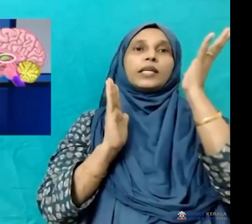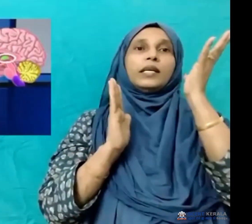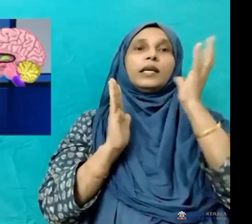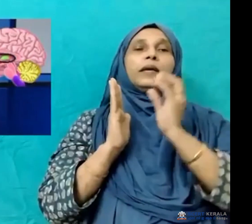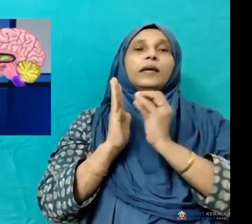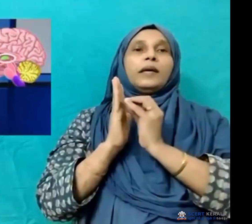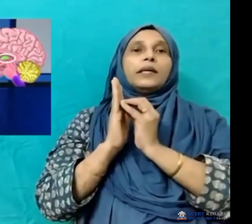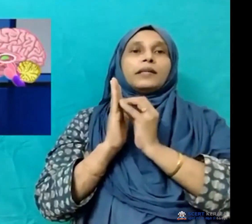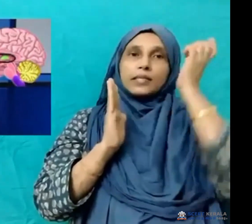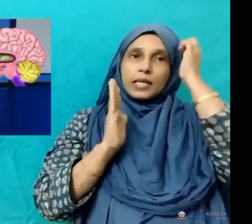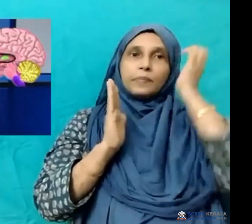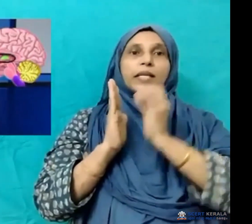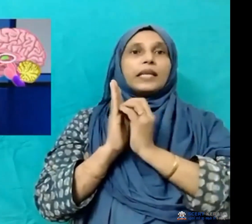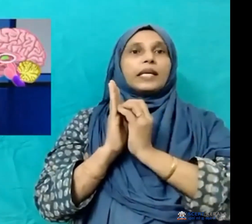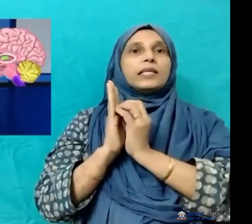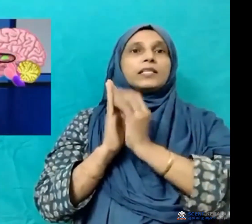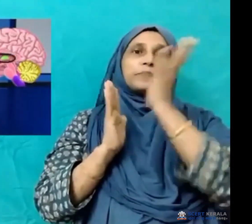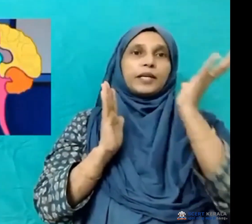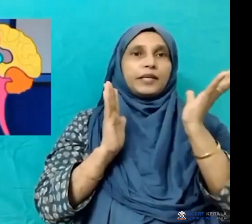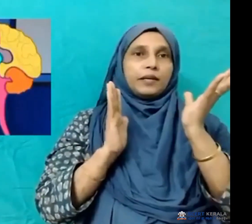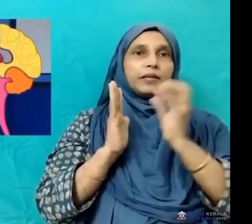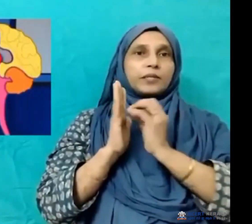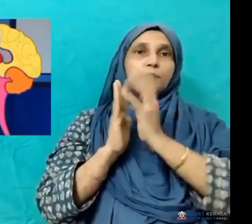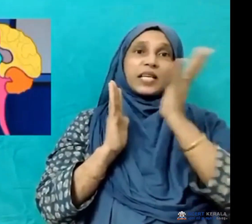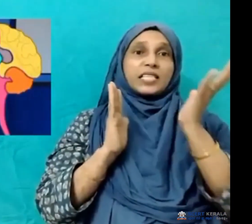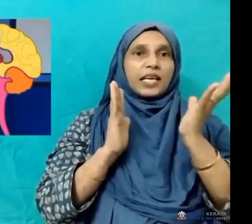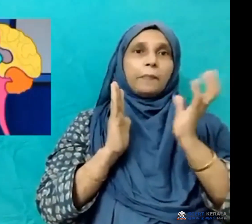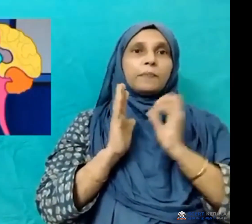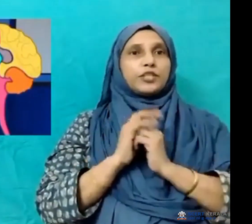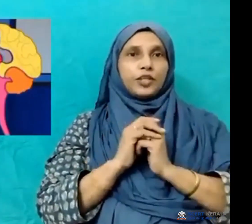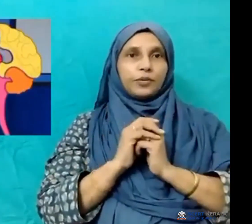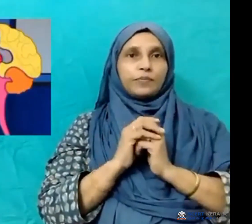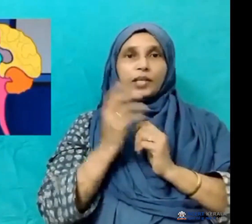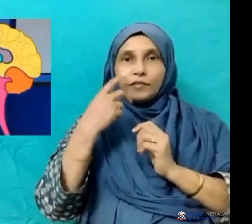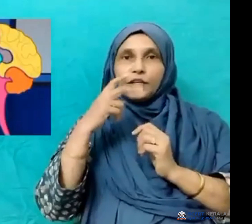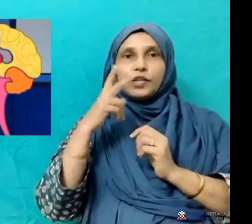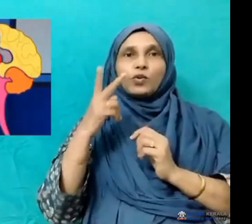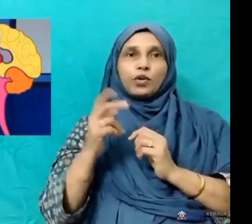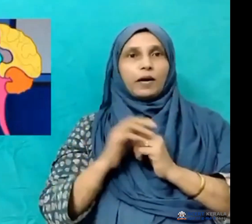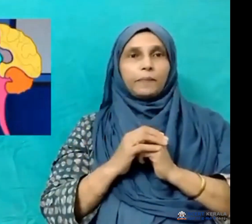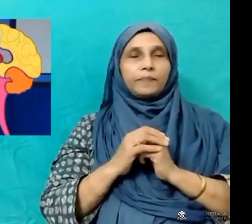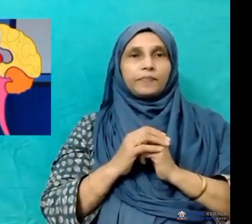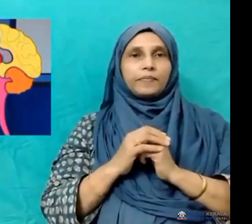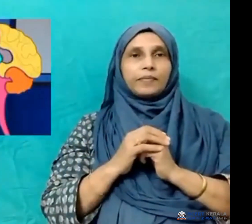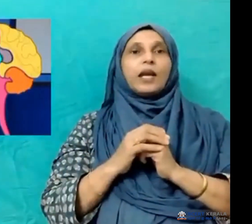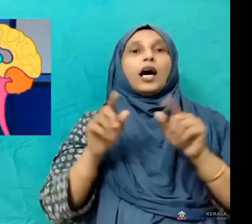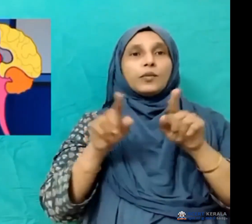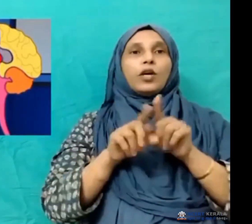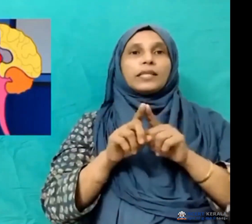ഇങ്ങോട്ടേക്ക് ഈ സെറിബ്രത്തിലേക്ക് സ്പ്രെഡ് പ്രസരണം ചെയ്യും. ഈ വീഡിയോ നോക്കാം. അതുപോലെ